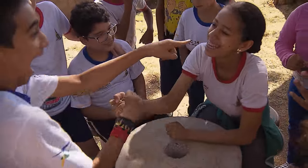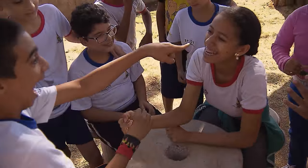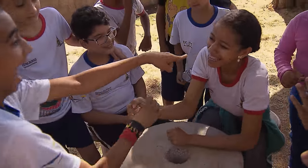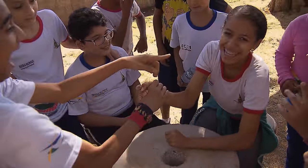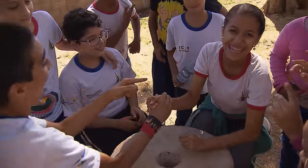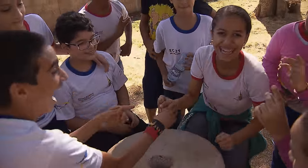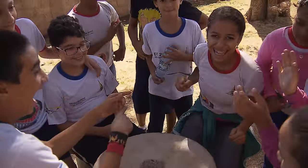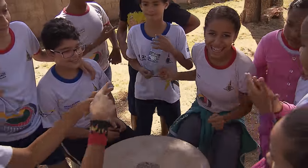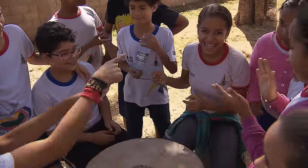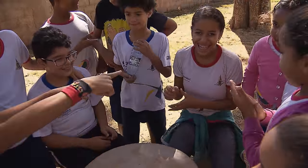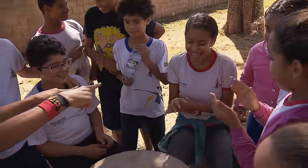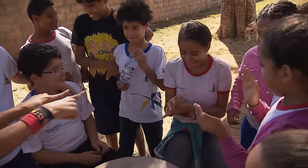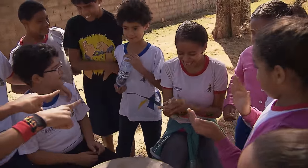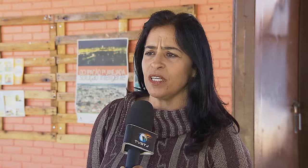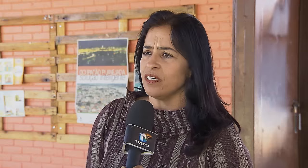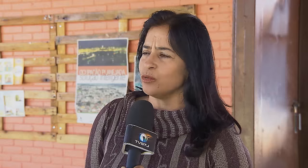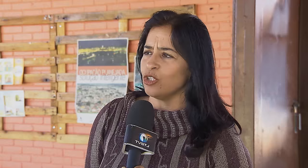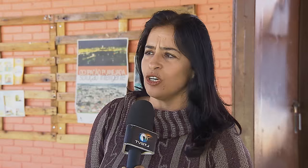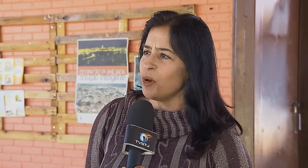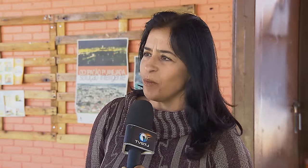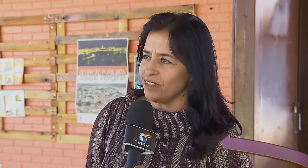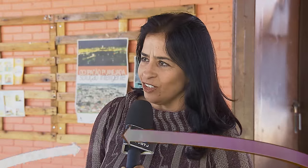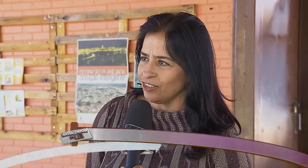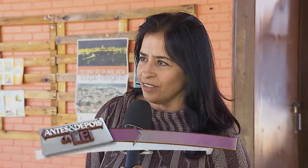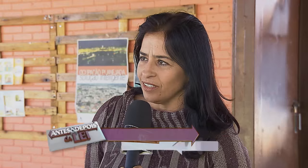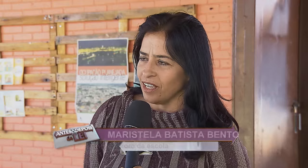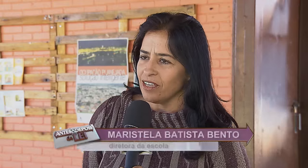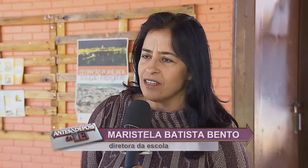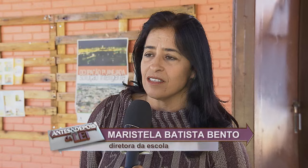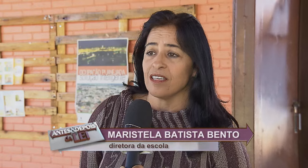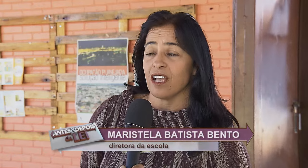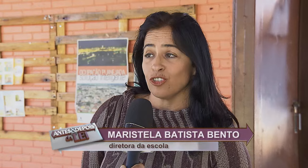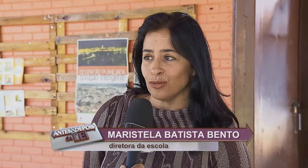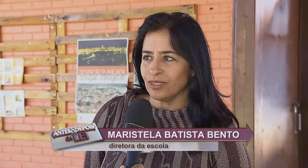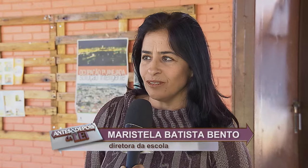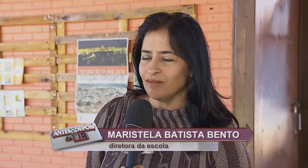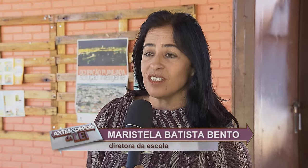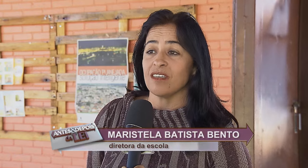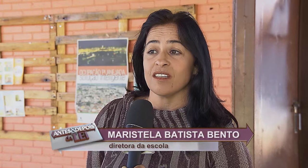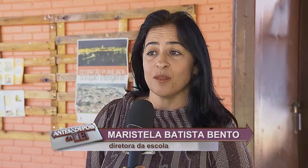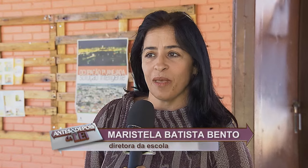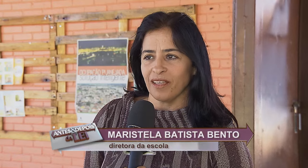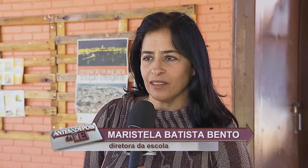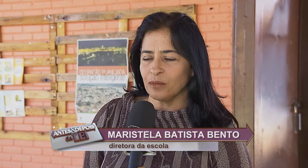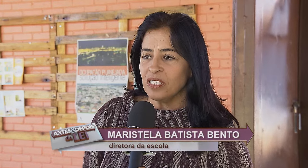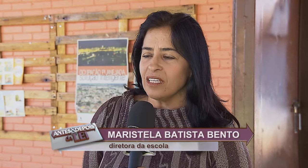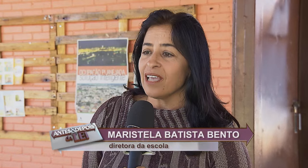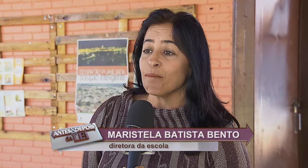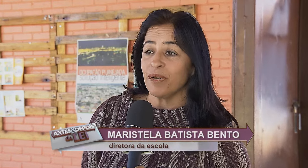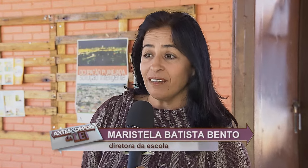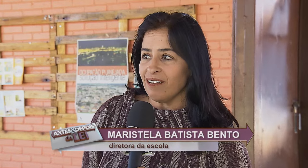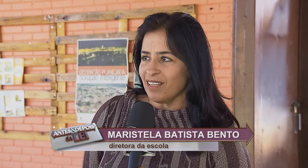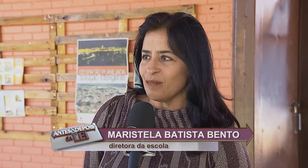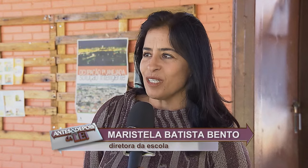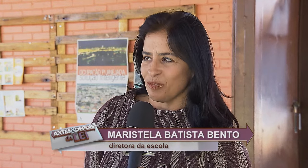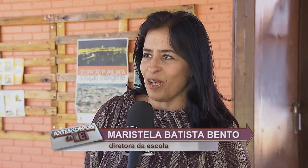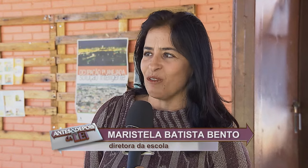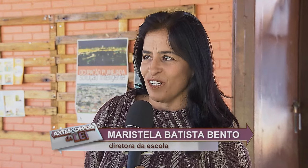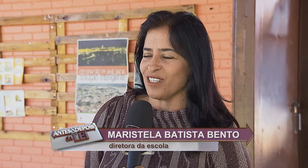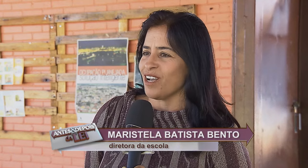caminho certo. As crianças brincam normalmente, né? Se ajudam, se respeitam e aprendem Libras para conversar com